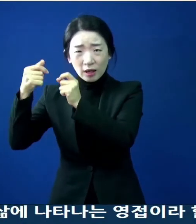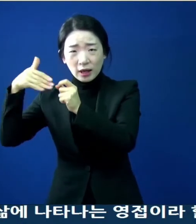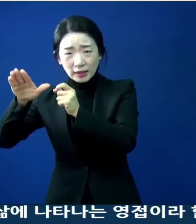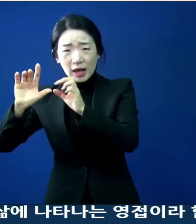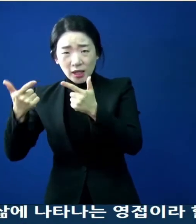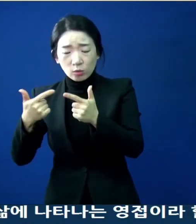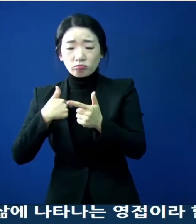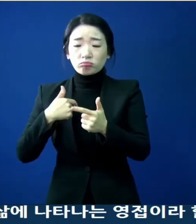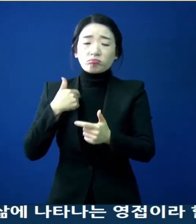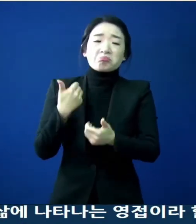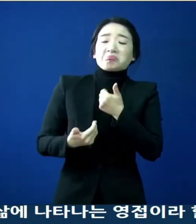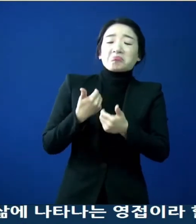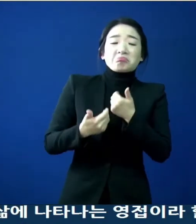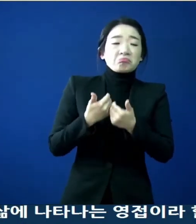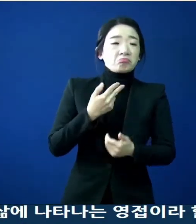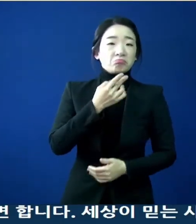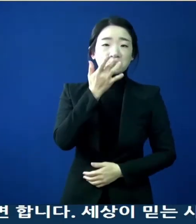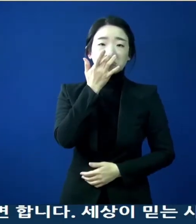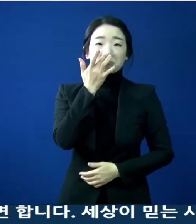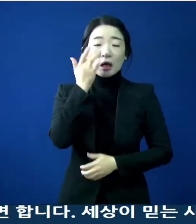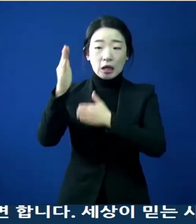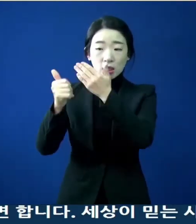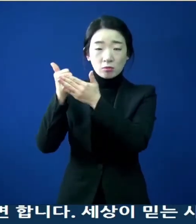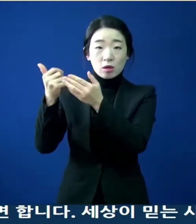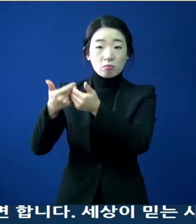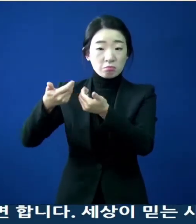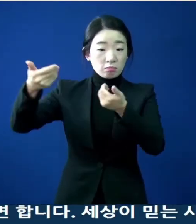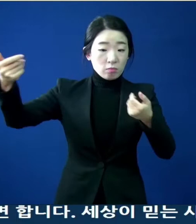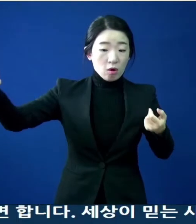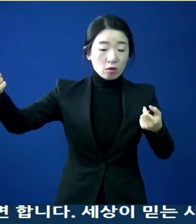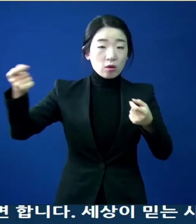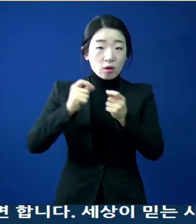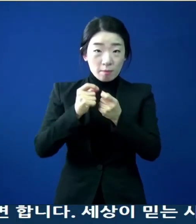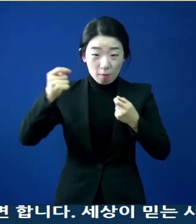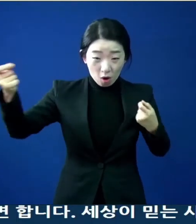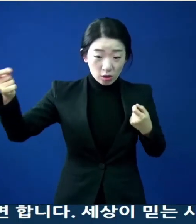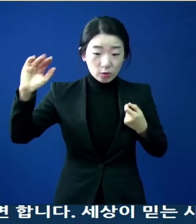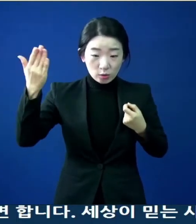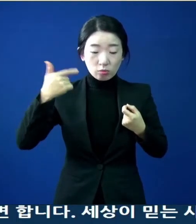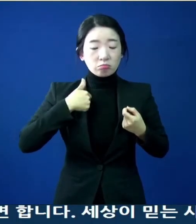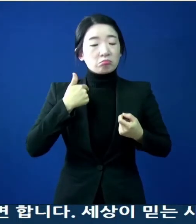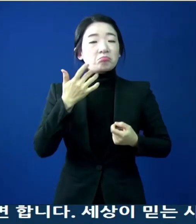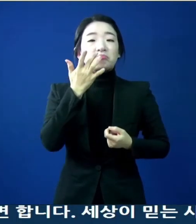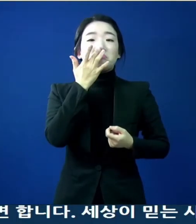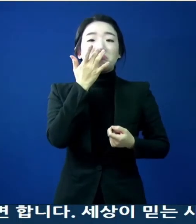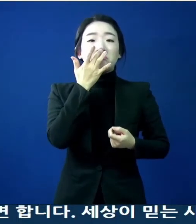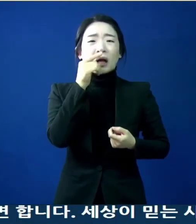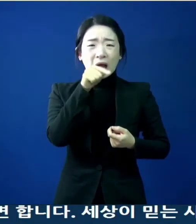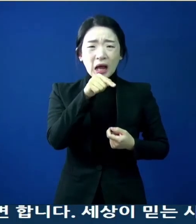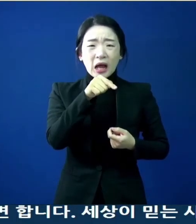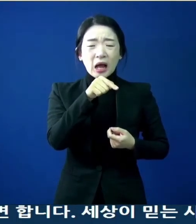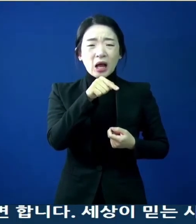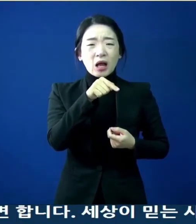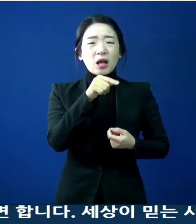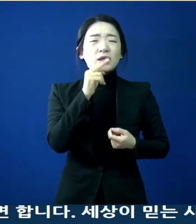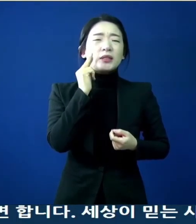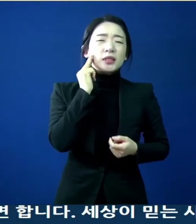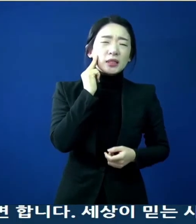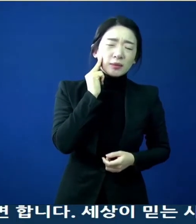불편도 느끼지 않게 하는 것이 이 세상이 신자들에게 주는 가장 가혹한 도전이라고 볼 수